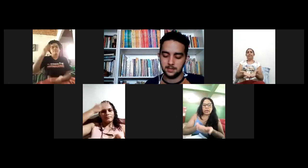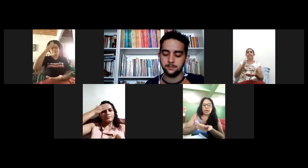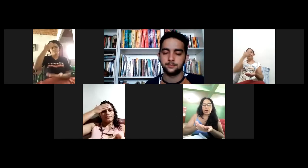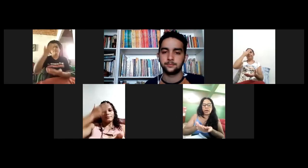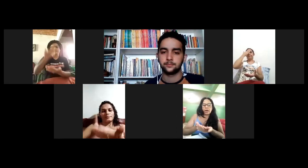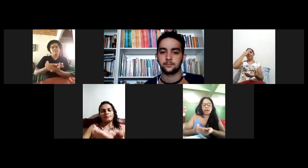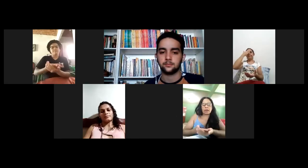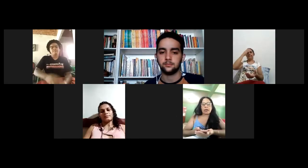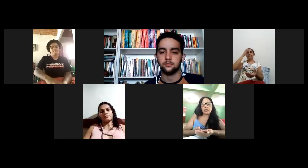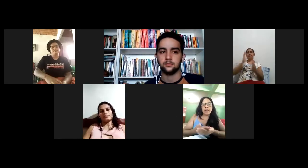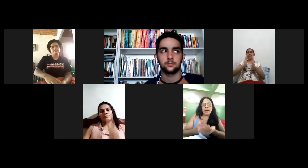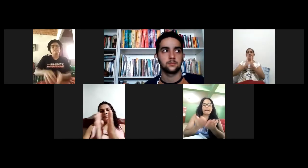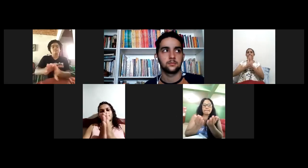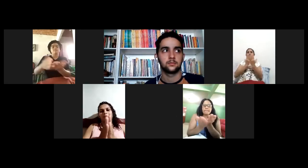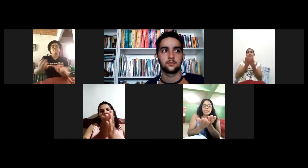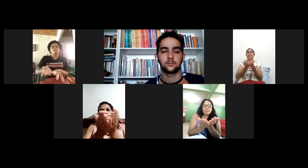Bíblia,